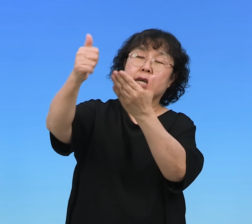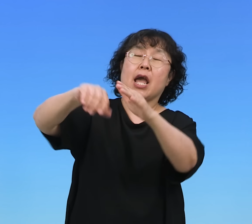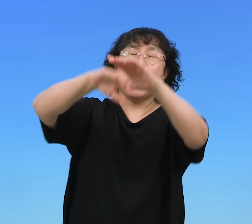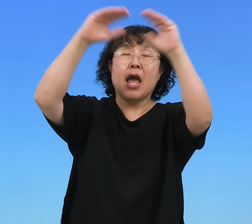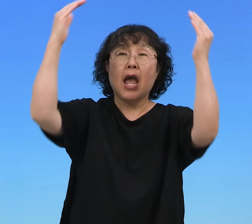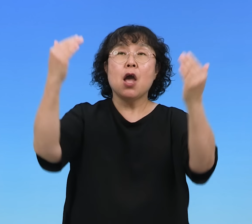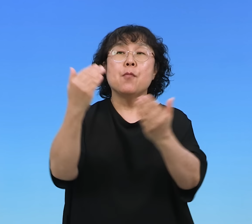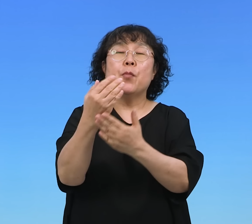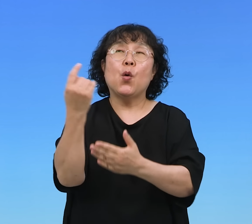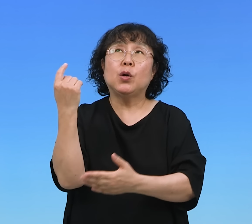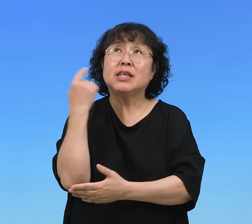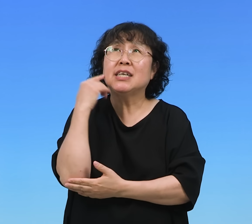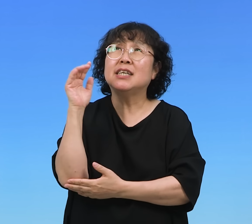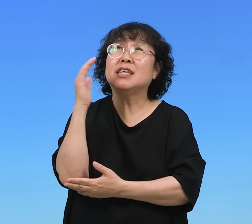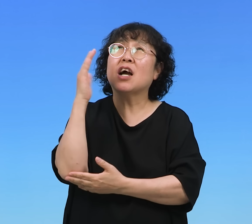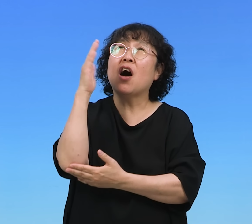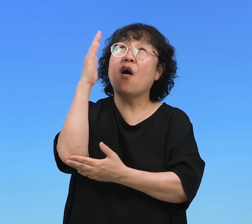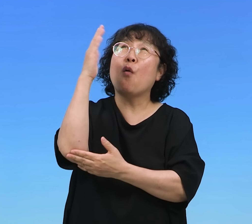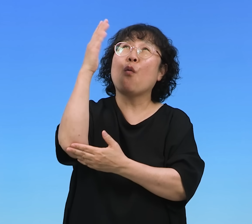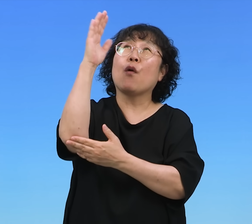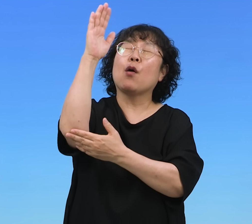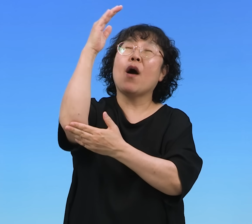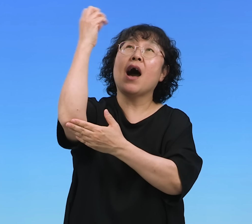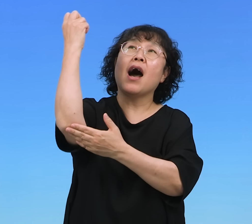모든 영광과